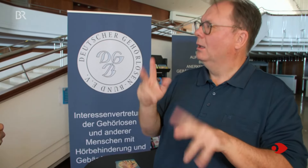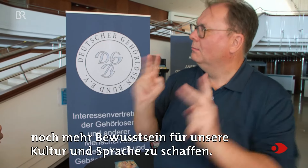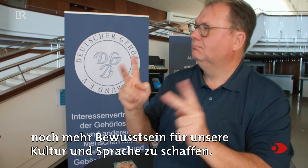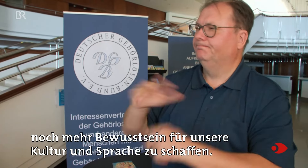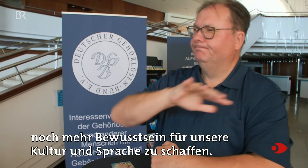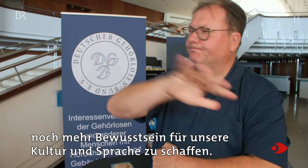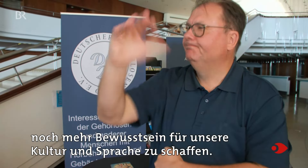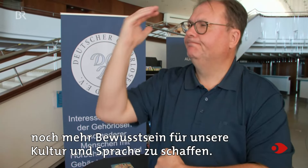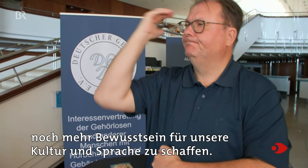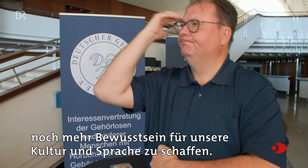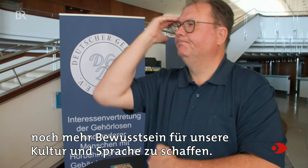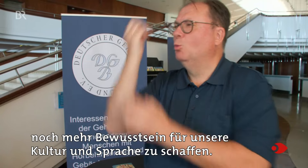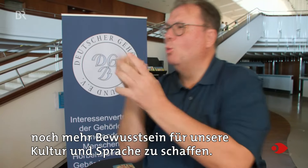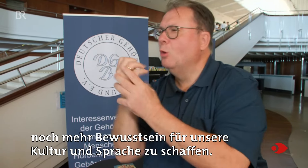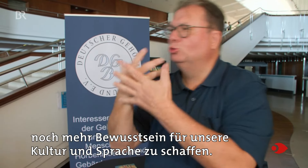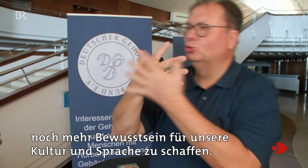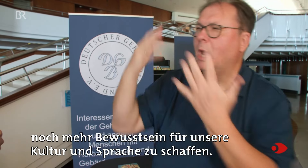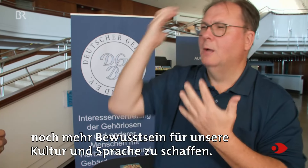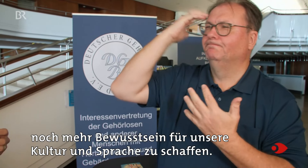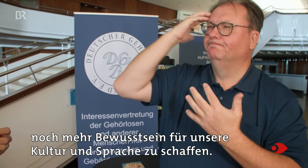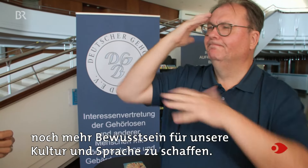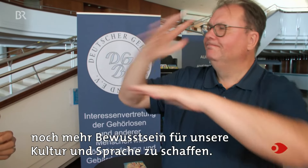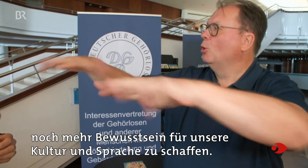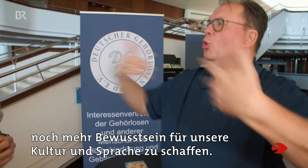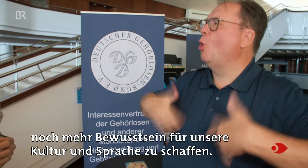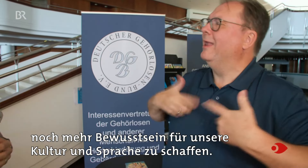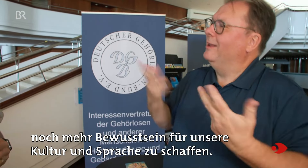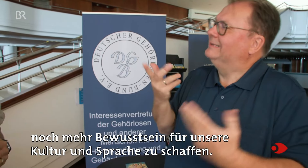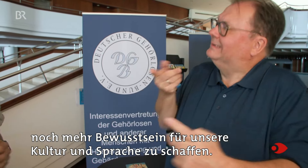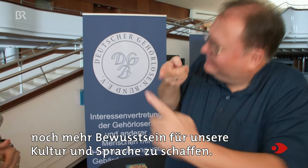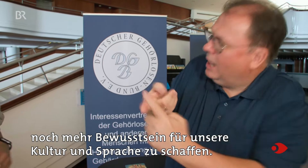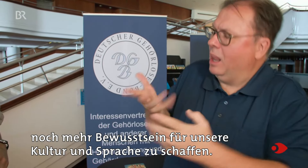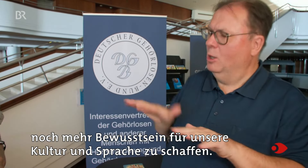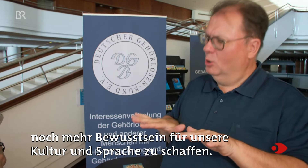abzubauen, noch mehr Bewusstsein für unsere Kultur und Sprache zu schaffen.